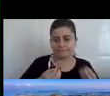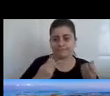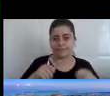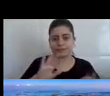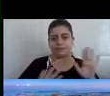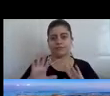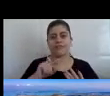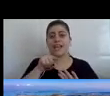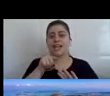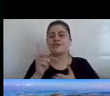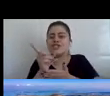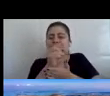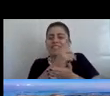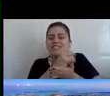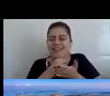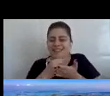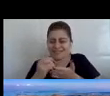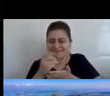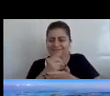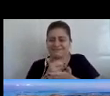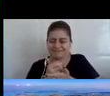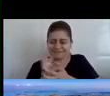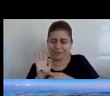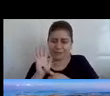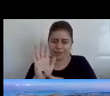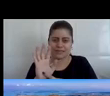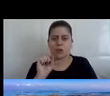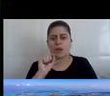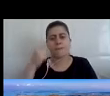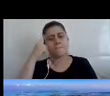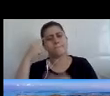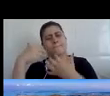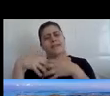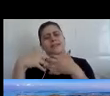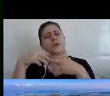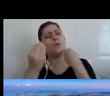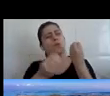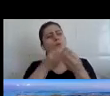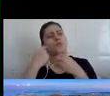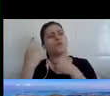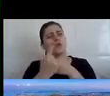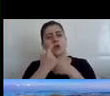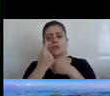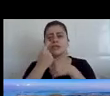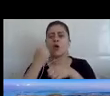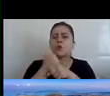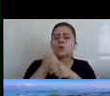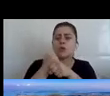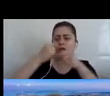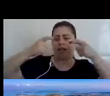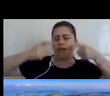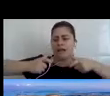design rural, né? Ou seja, esse urbanismo agrário, ou seja, é pensar os modos como a gente vai compor o espaço, a relação